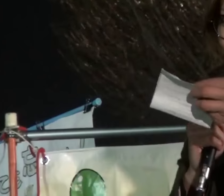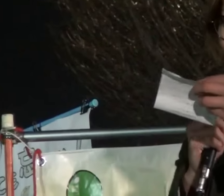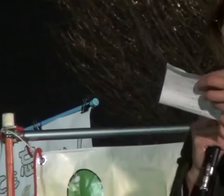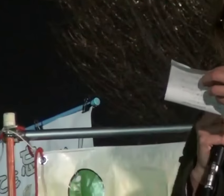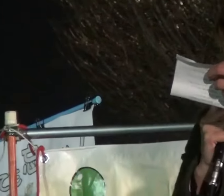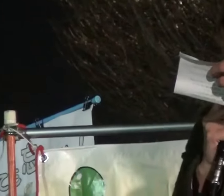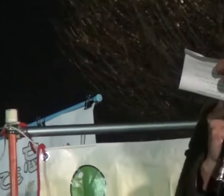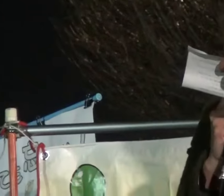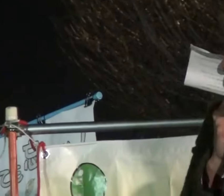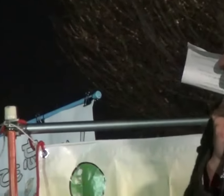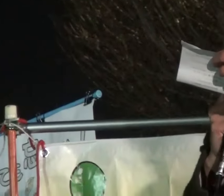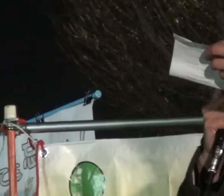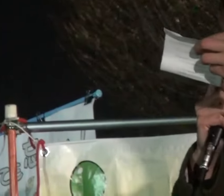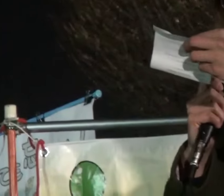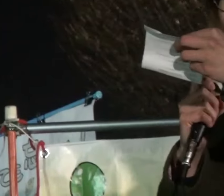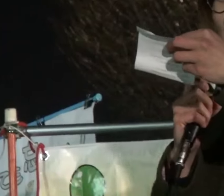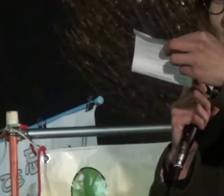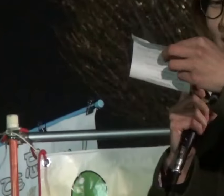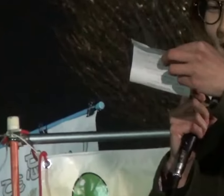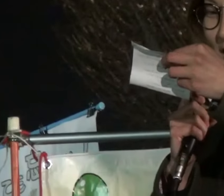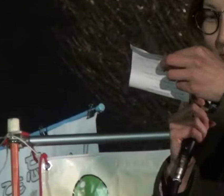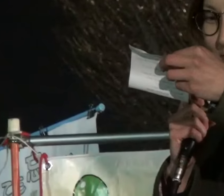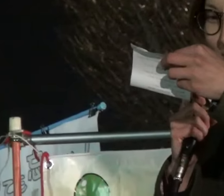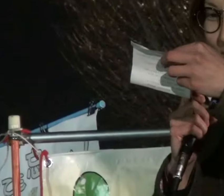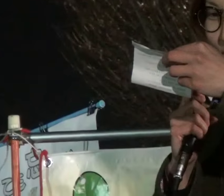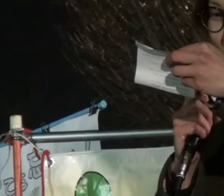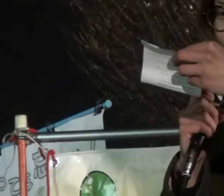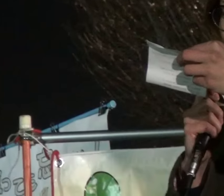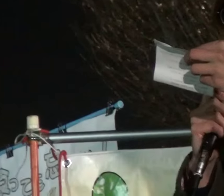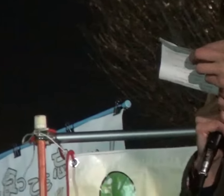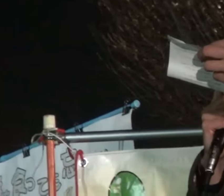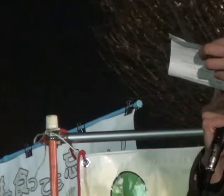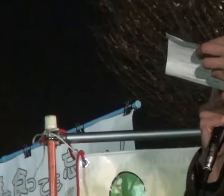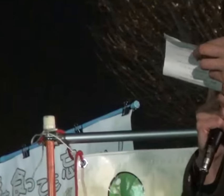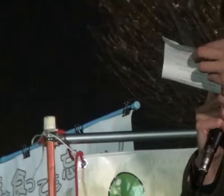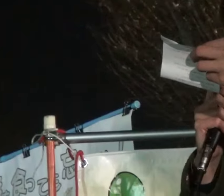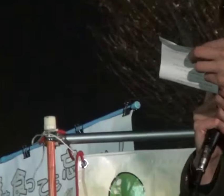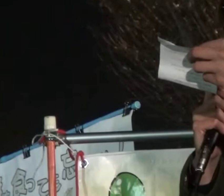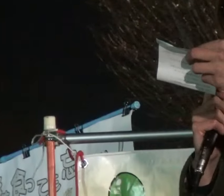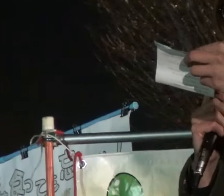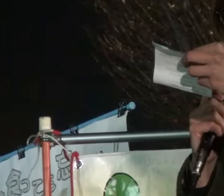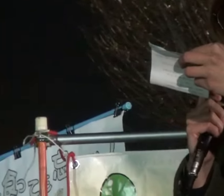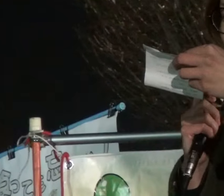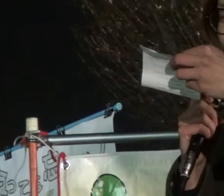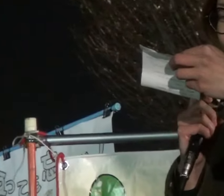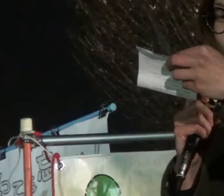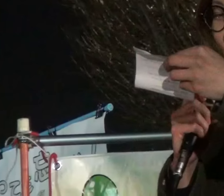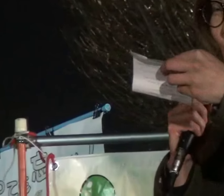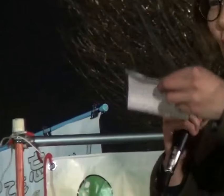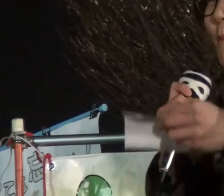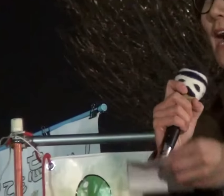ら、人の話が聞けない、聞かれたことに答えない、ごまか